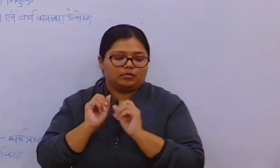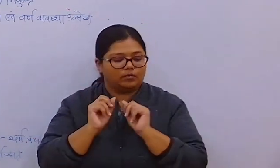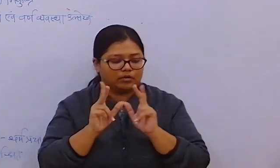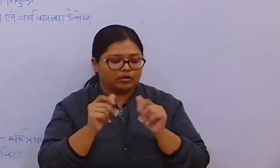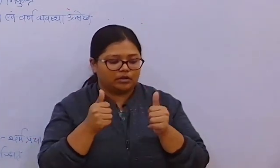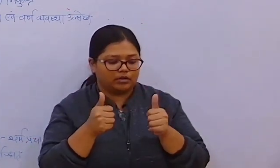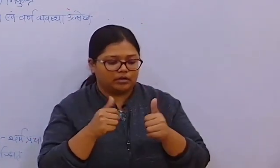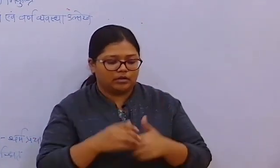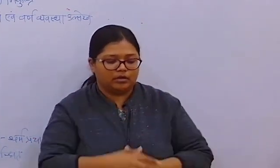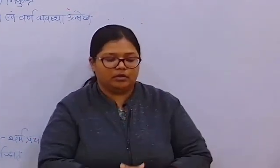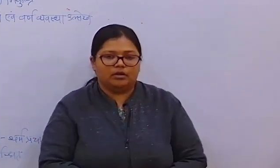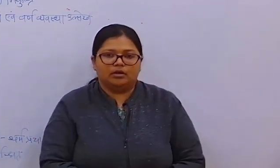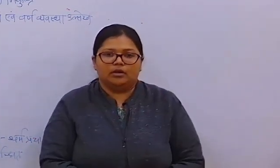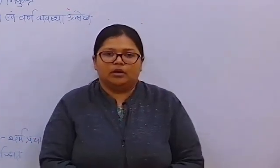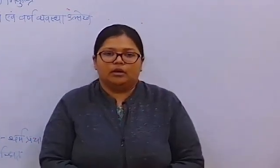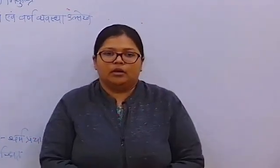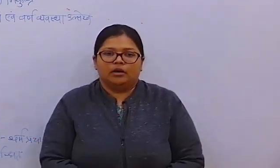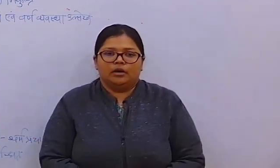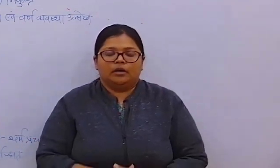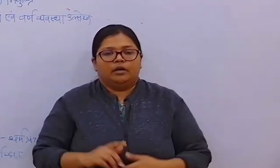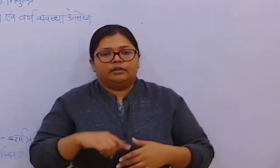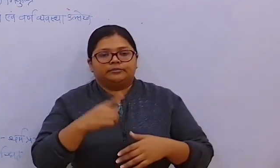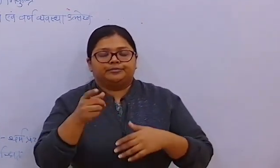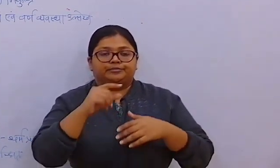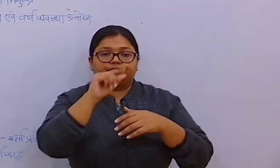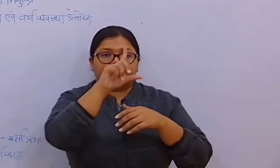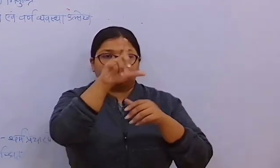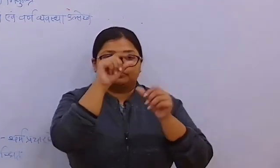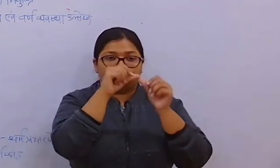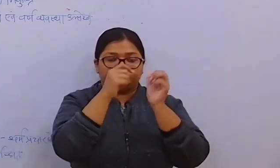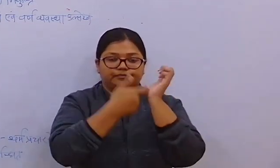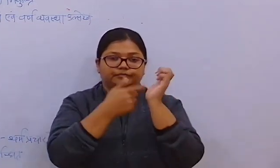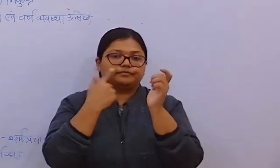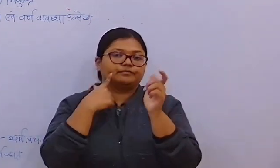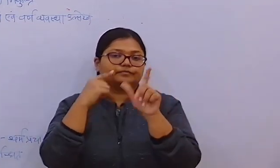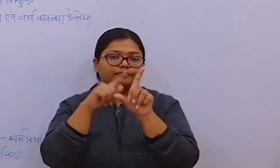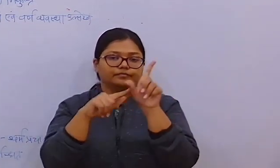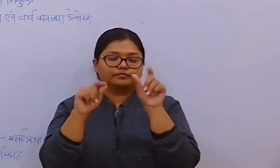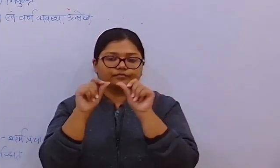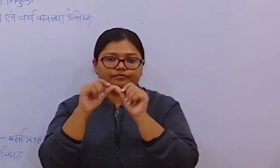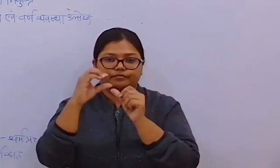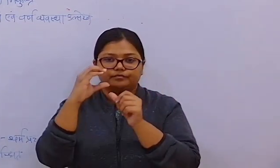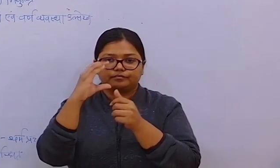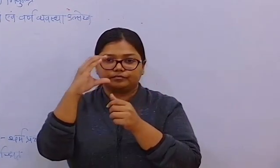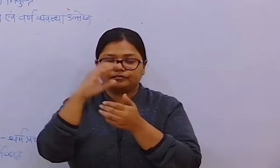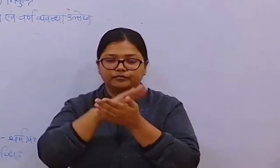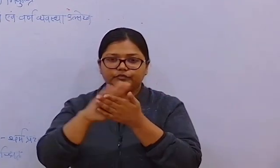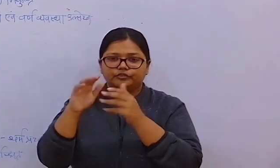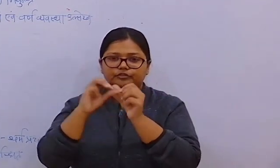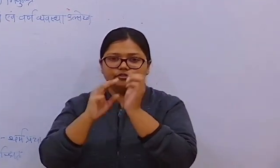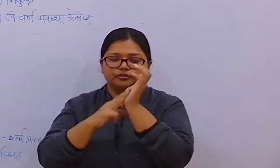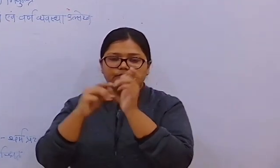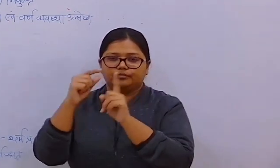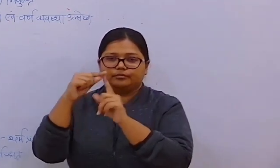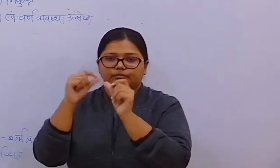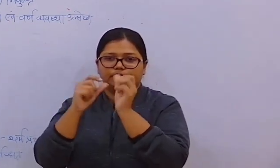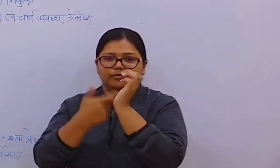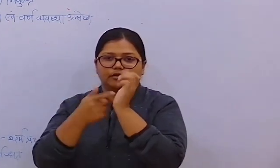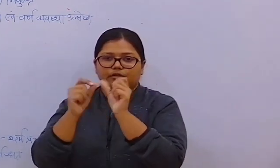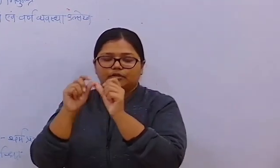अगला है लरिया चंपारण स्तंभ लेख, लरिया चंपारण मतलब पता है ये कहां पे है? बिहार में स्थित